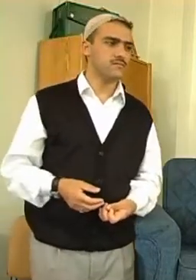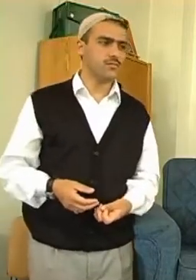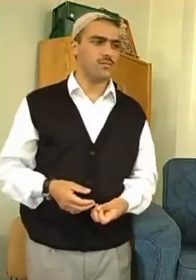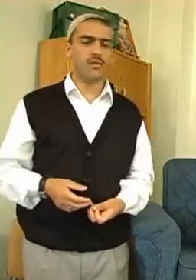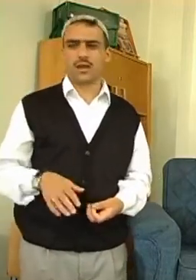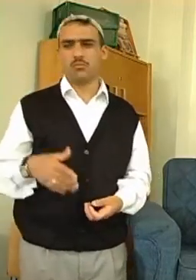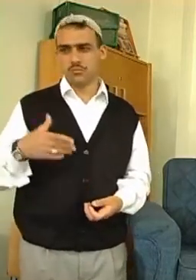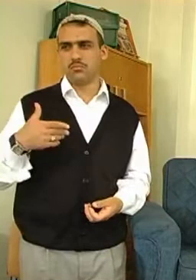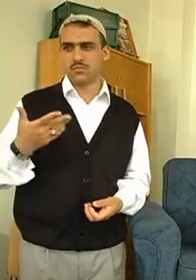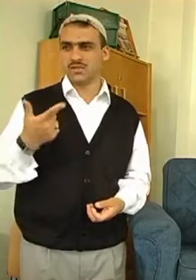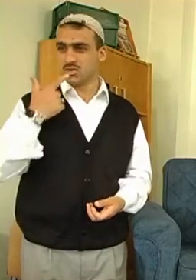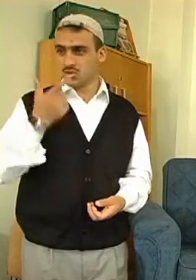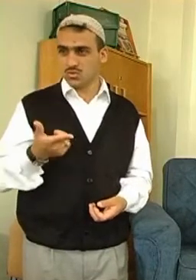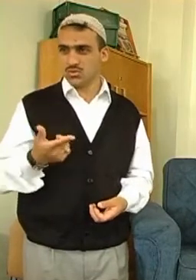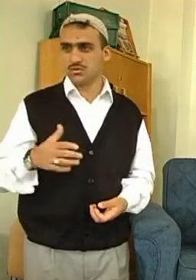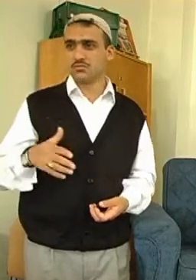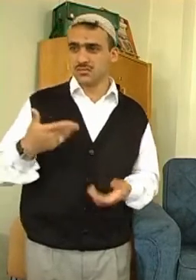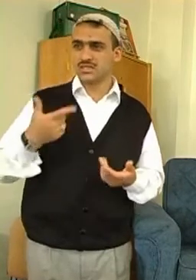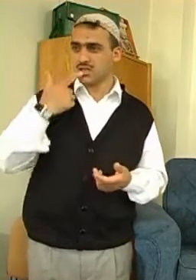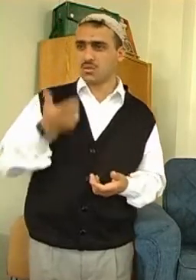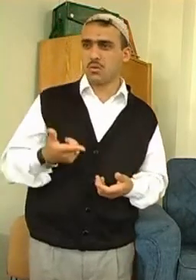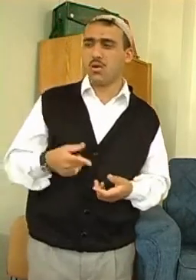Götür hanımın eline kalemi ve çocuğun resmini yapamaz.